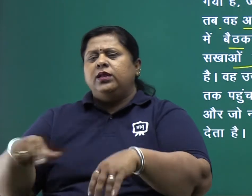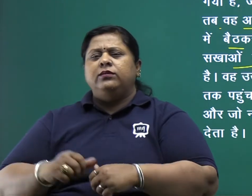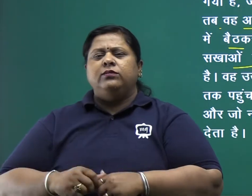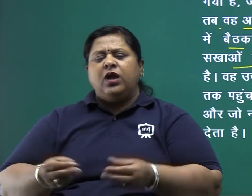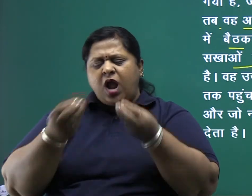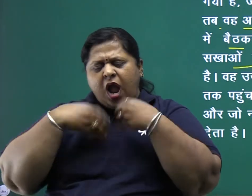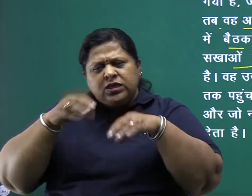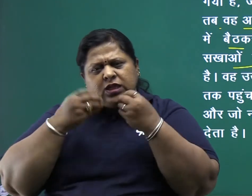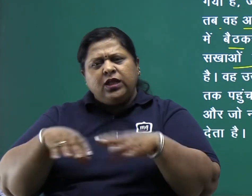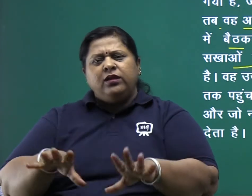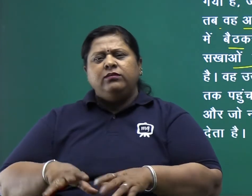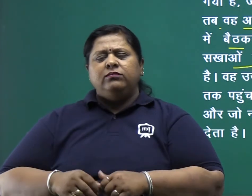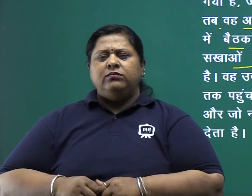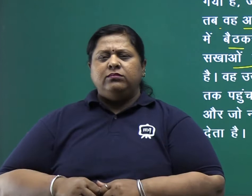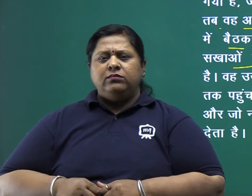खा जाता है।